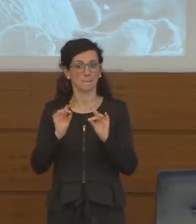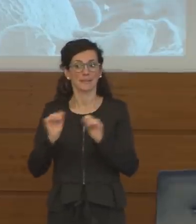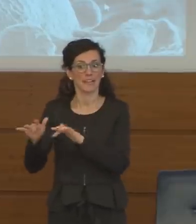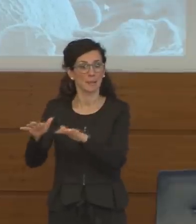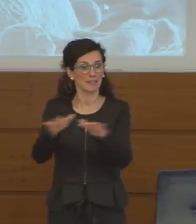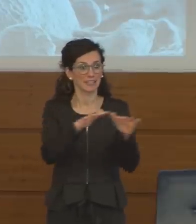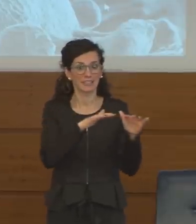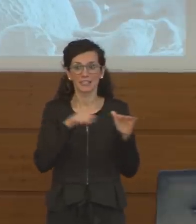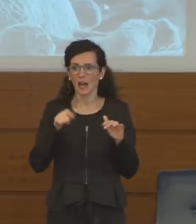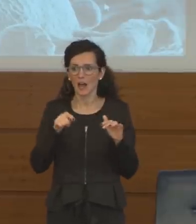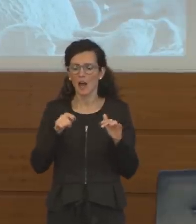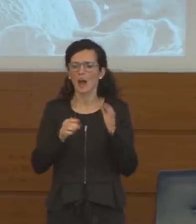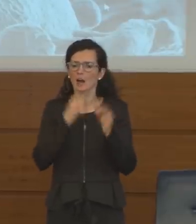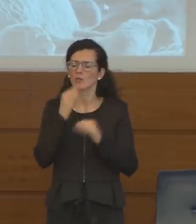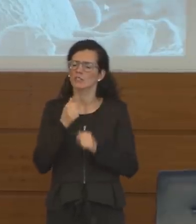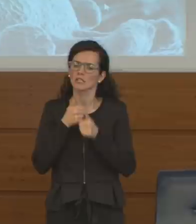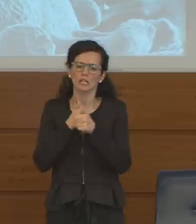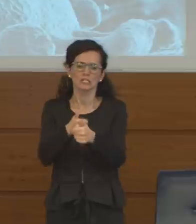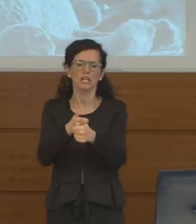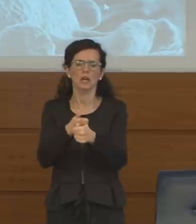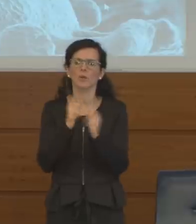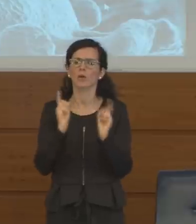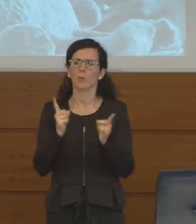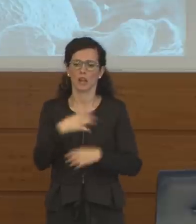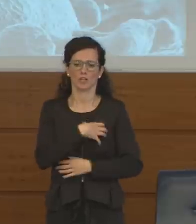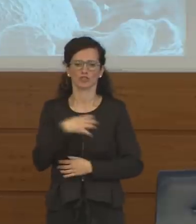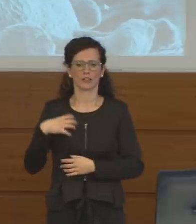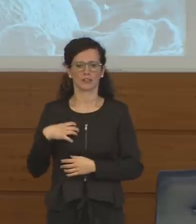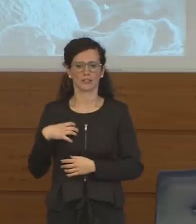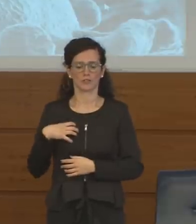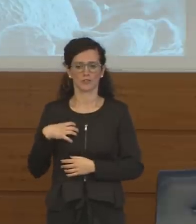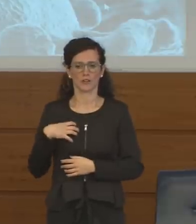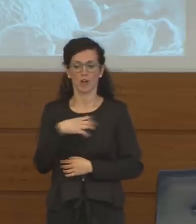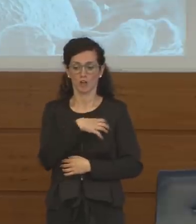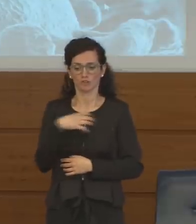che è quella basata sull'evidenza scientifica, che deve far capo al